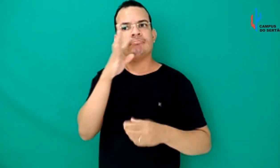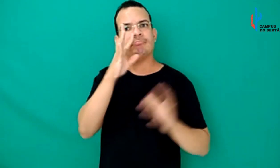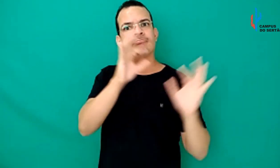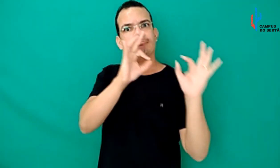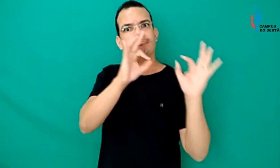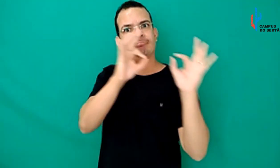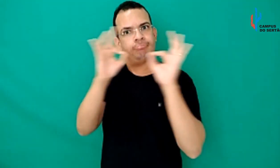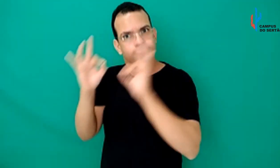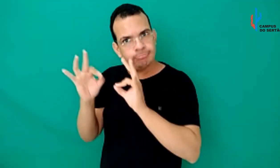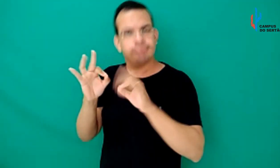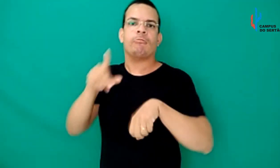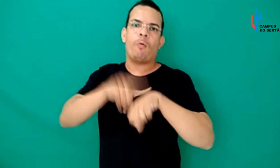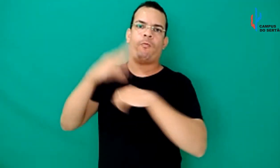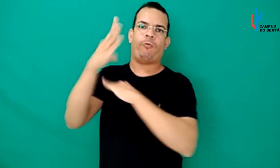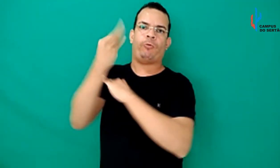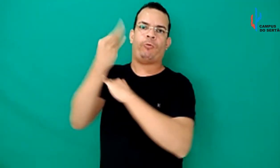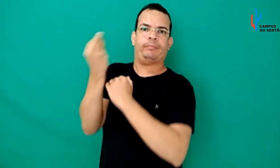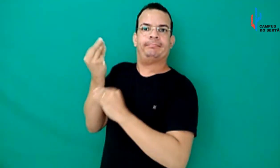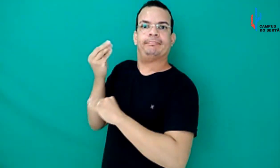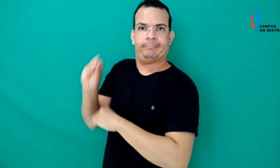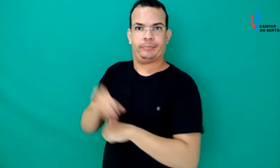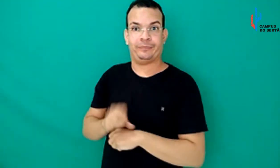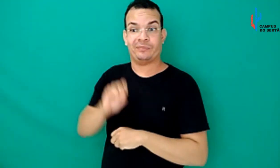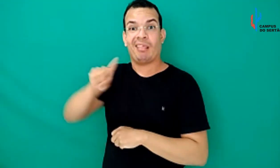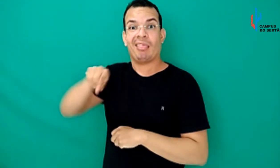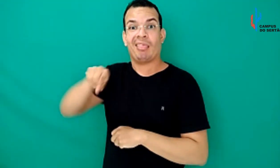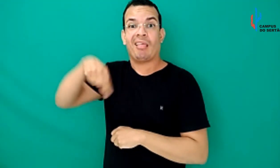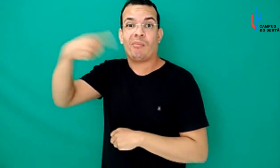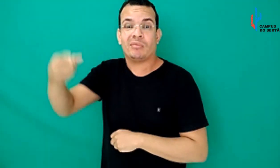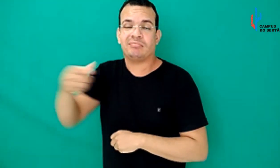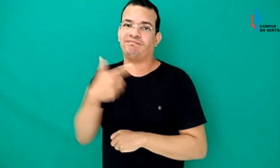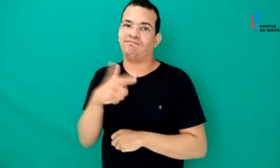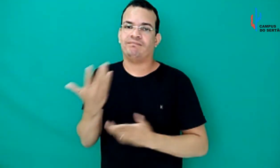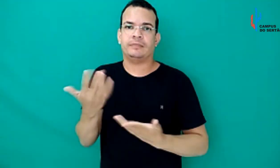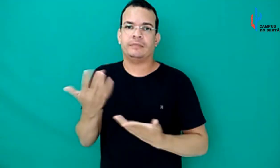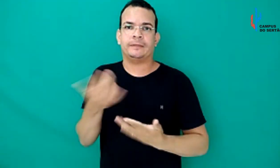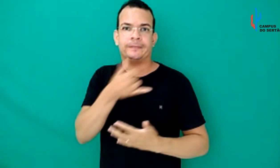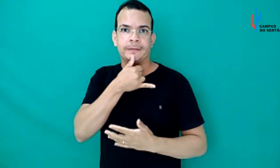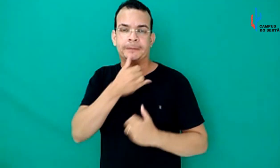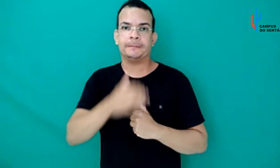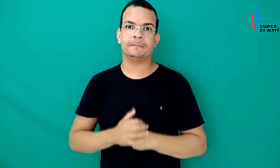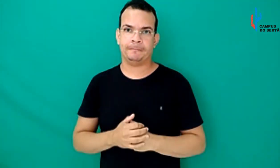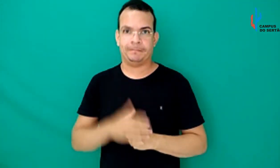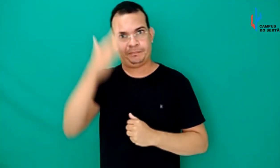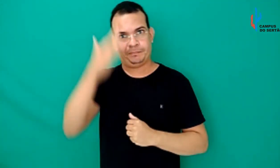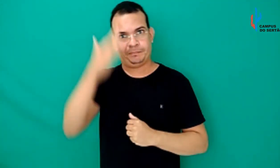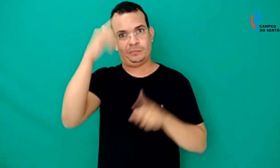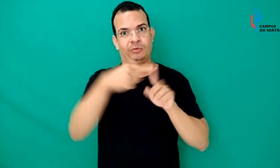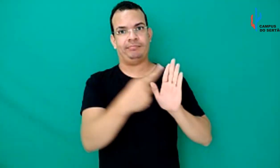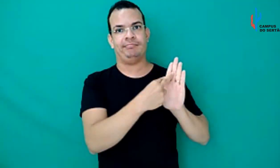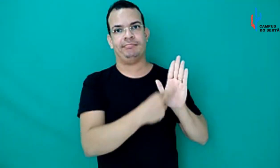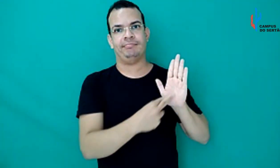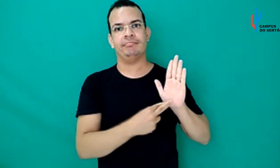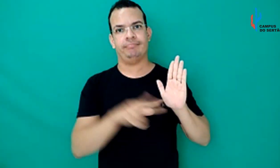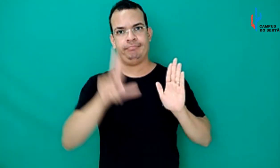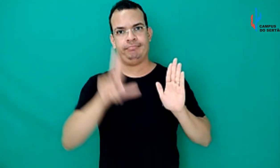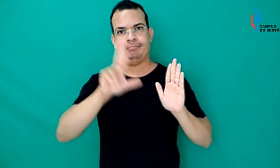a palestra, no entanto, vocês poderão ter acesso a essas informações. Antes, será uma pena, né? Se